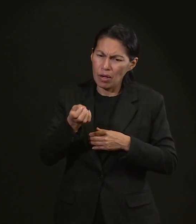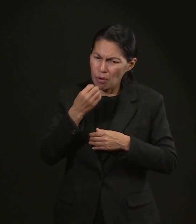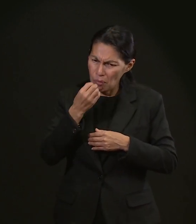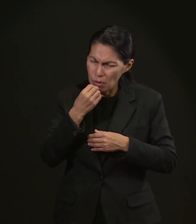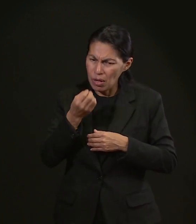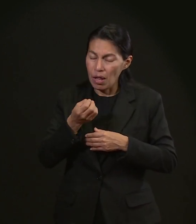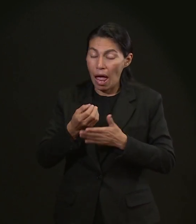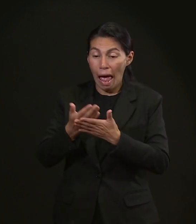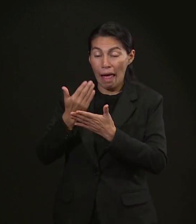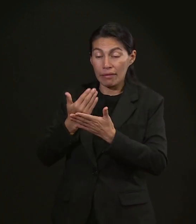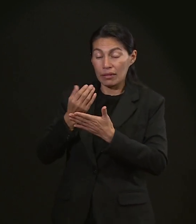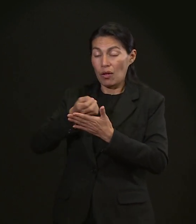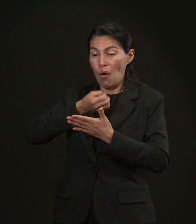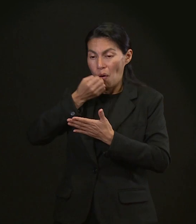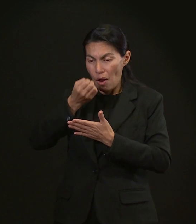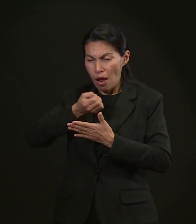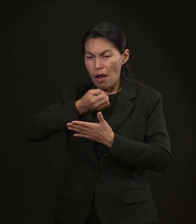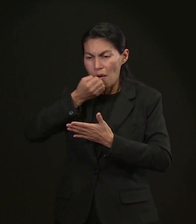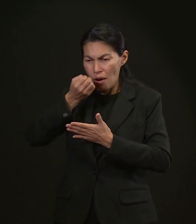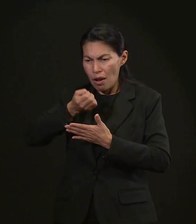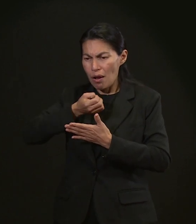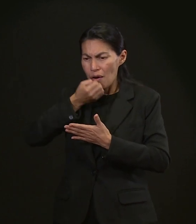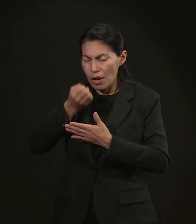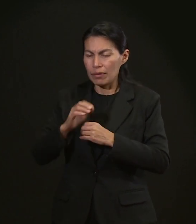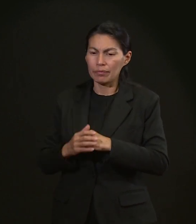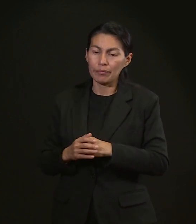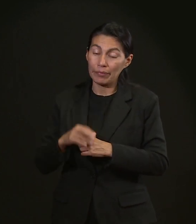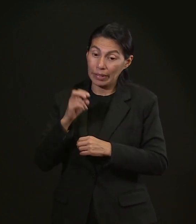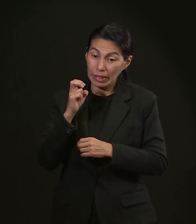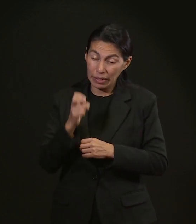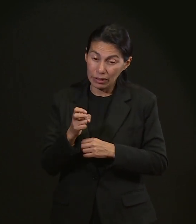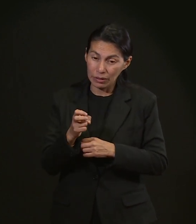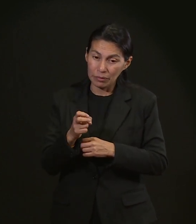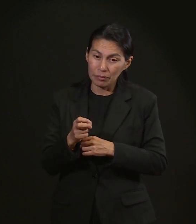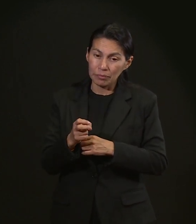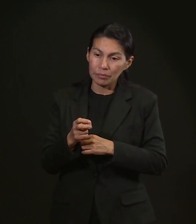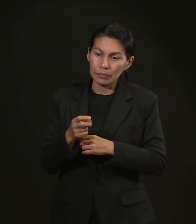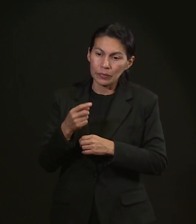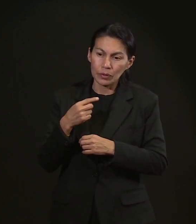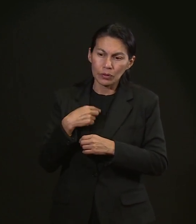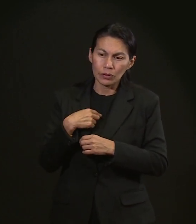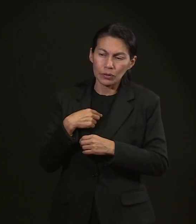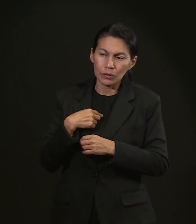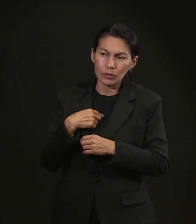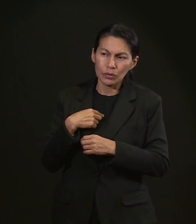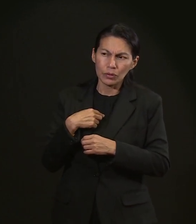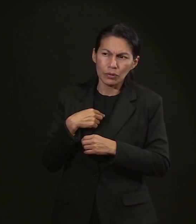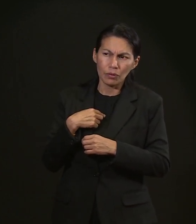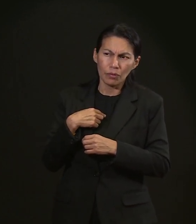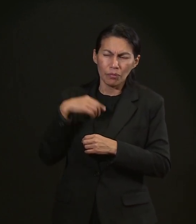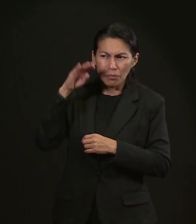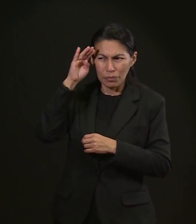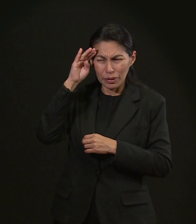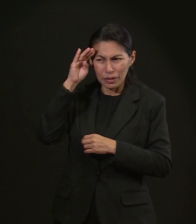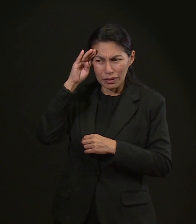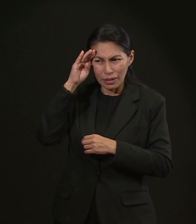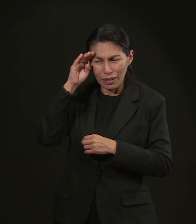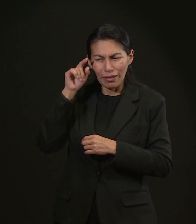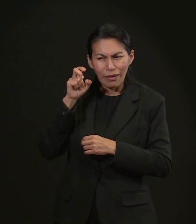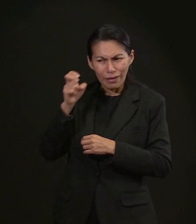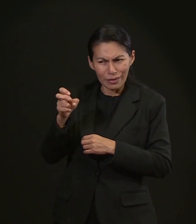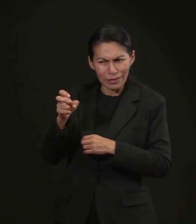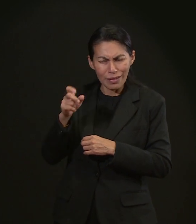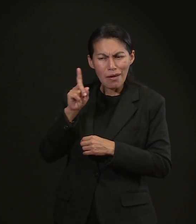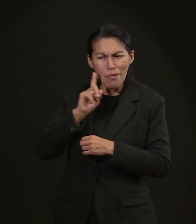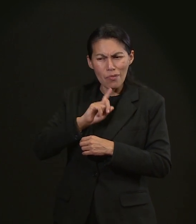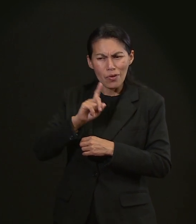haciendo y eso parece aparentemente eso me hizo saber que pues